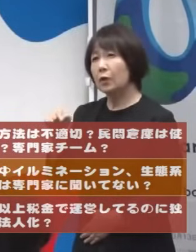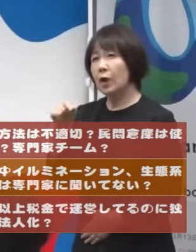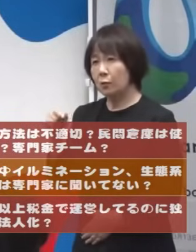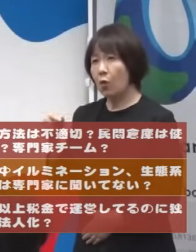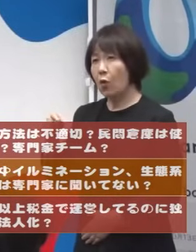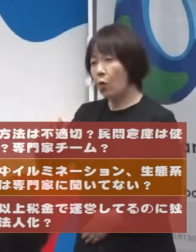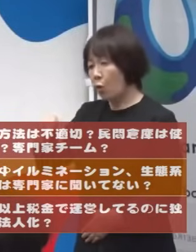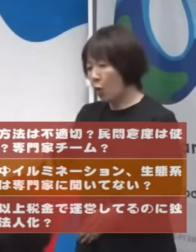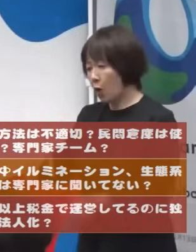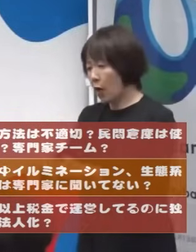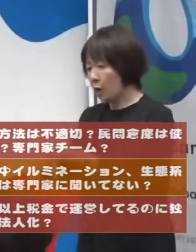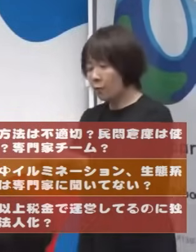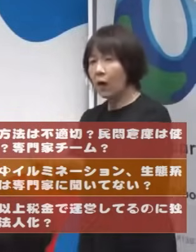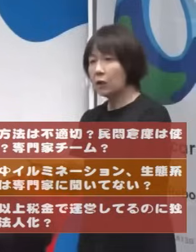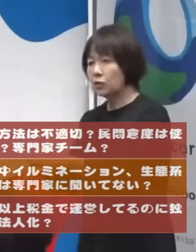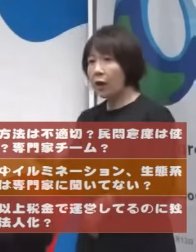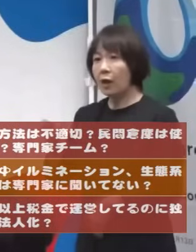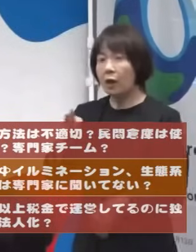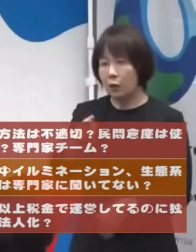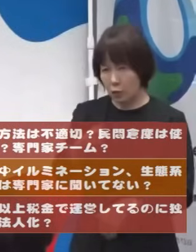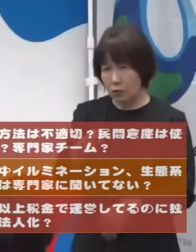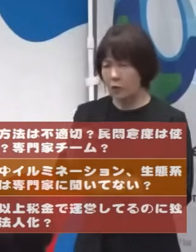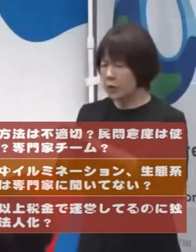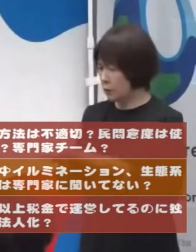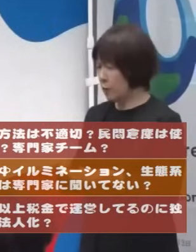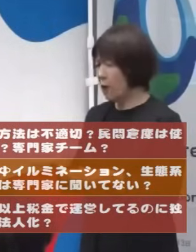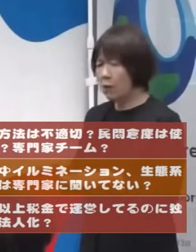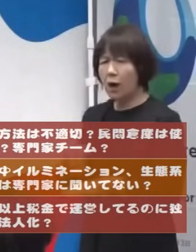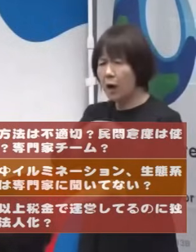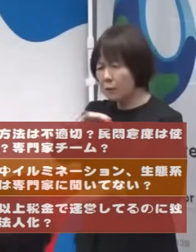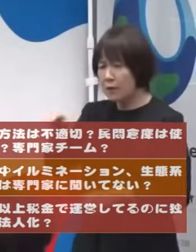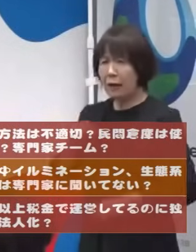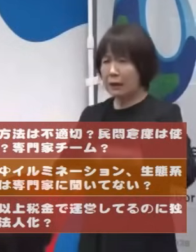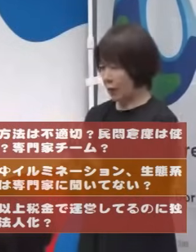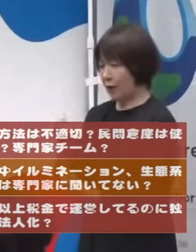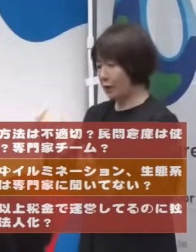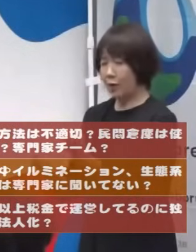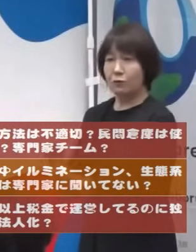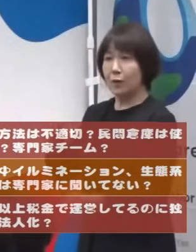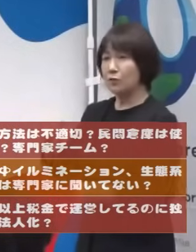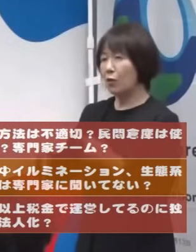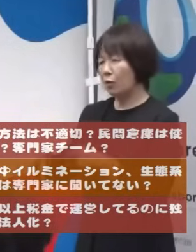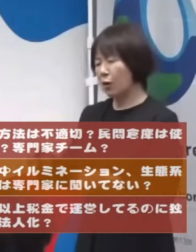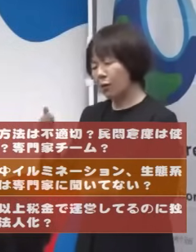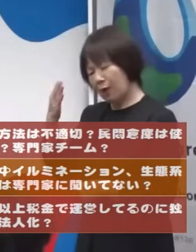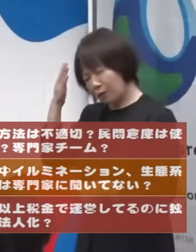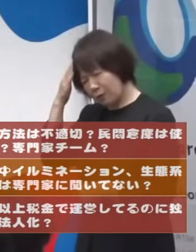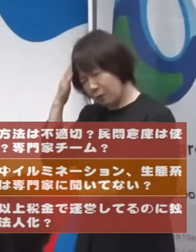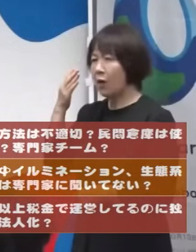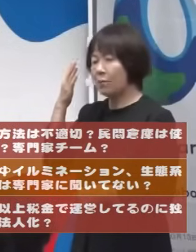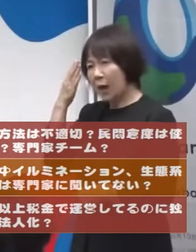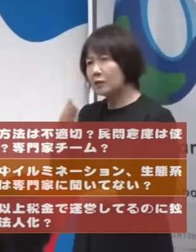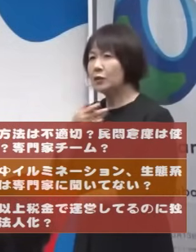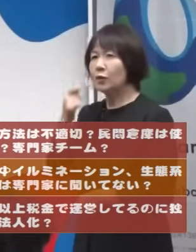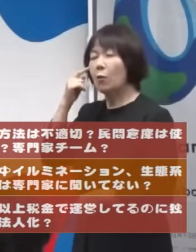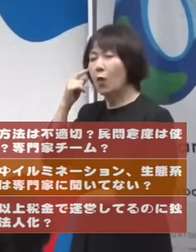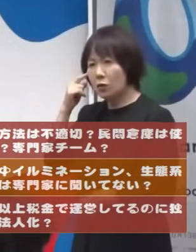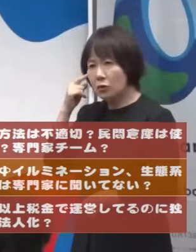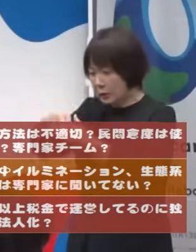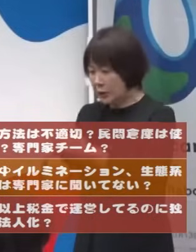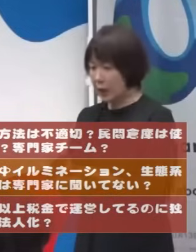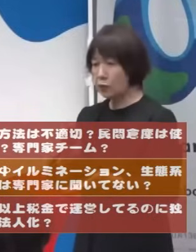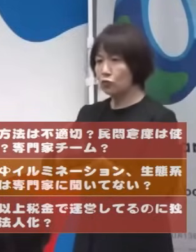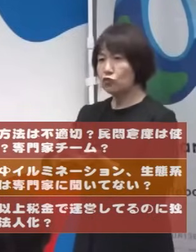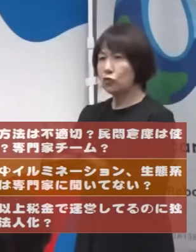保管場所を変更することで、今の場所ってやっぱ誰でもが入れるところなので、やっぱりそれはまずいだろうというふうに思いますし、やっぱり地下の駐車